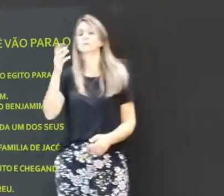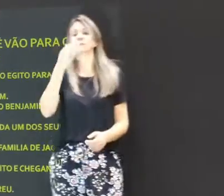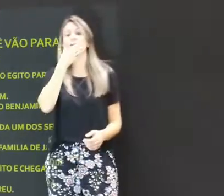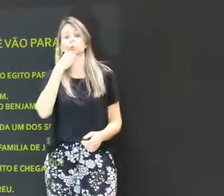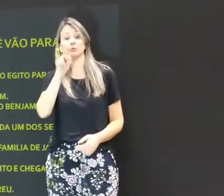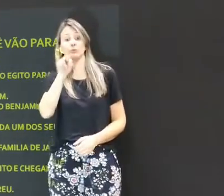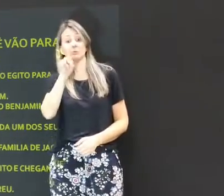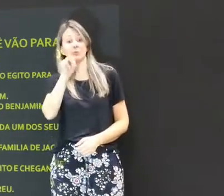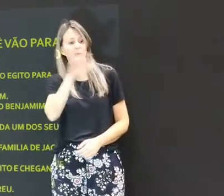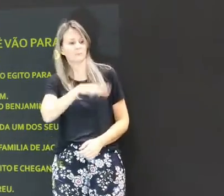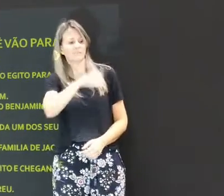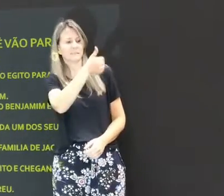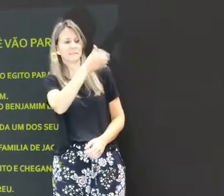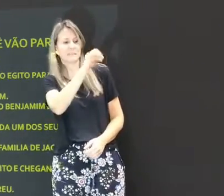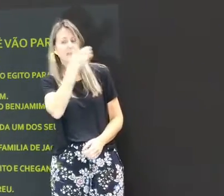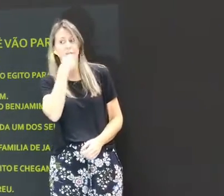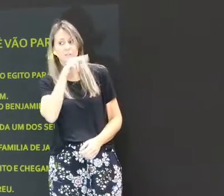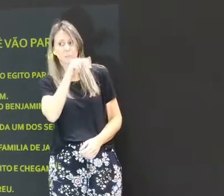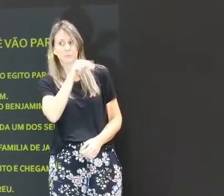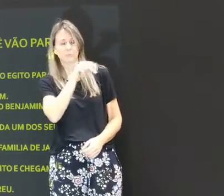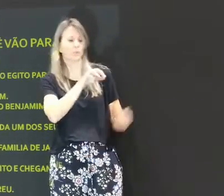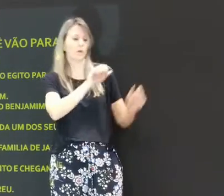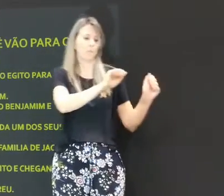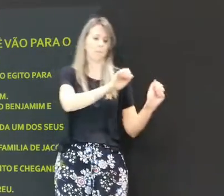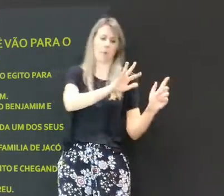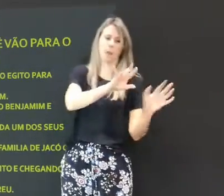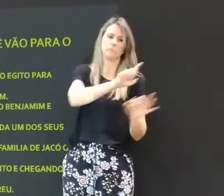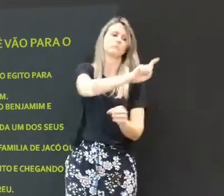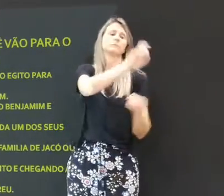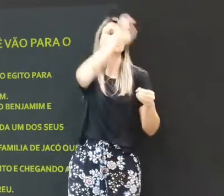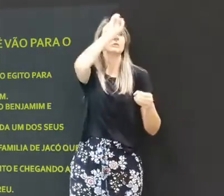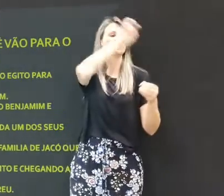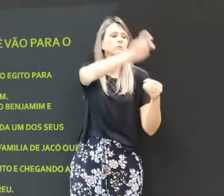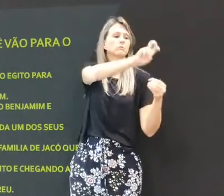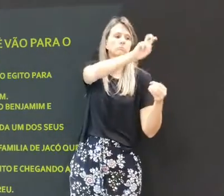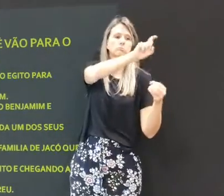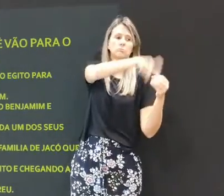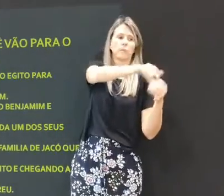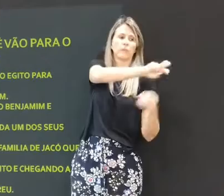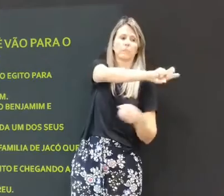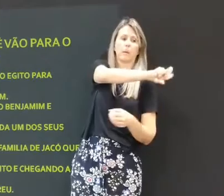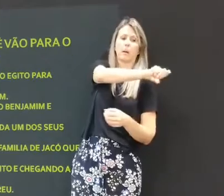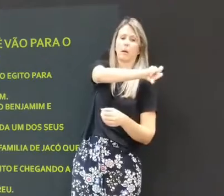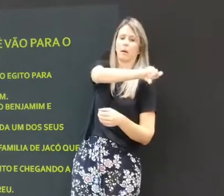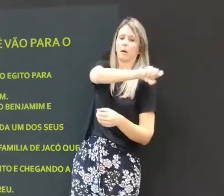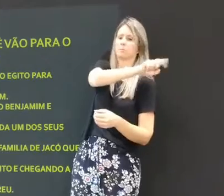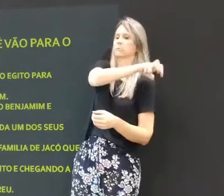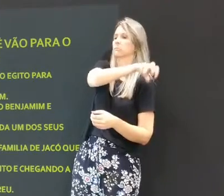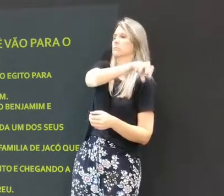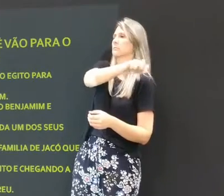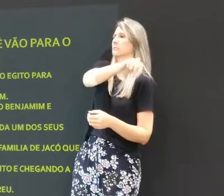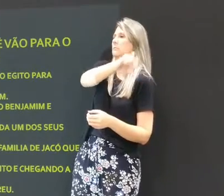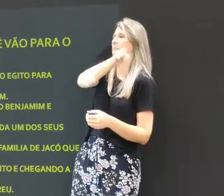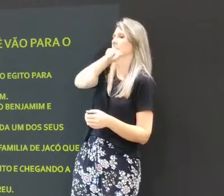Então, veja só, os irmãos, né, os 10 irmãos, eles voltaram, saíram do Egito, voltaram lá